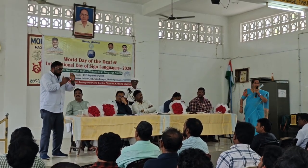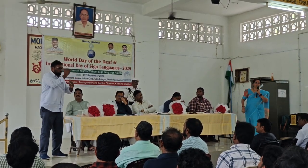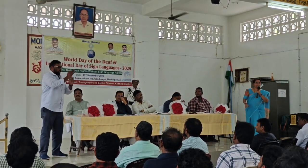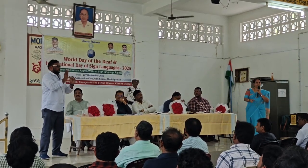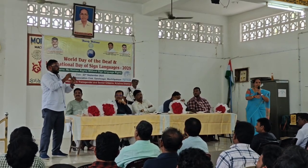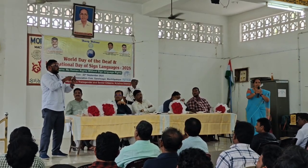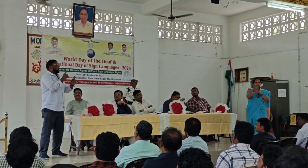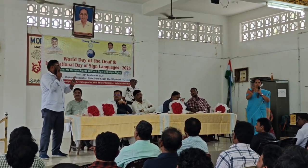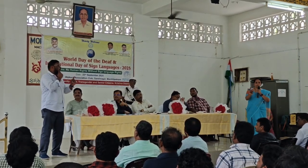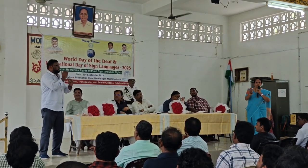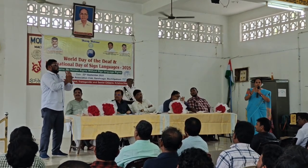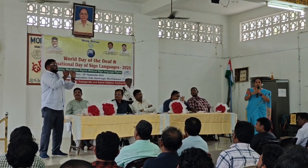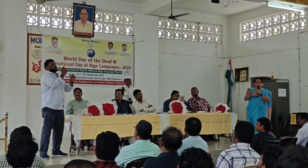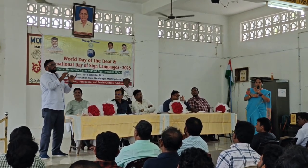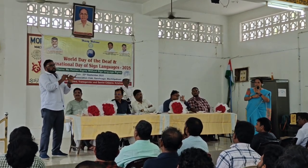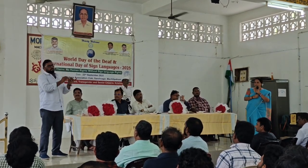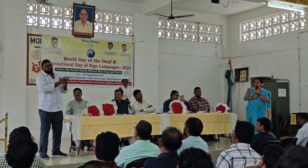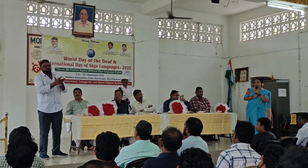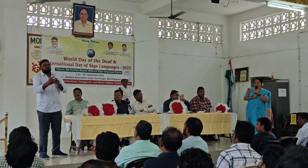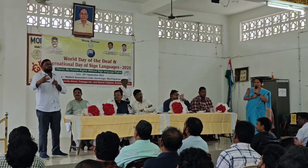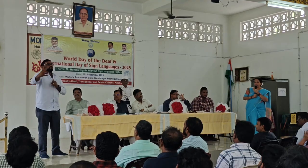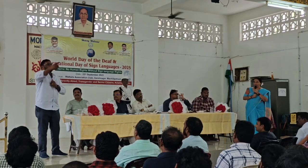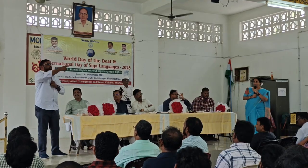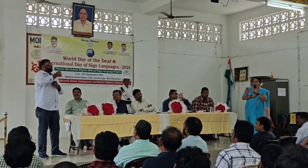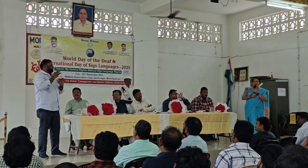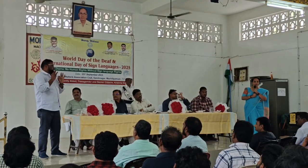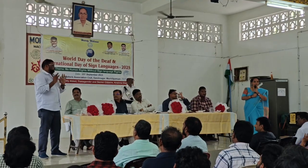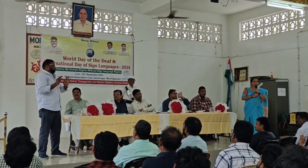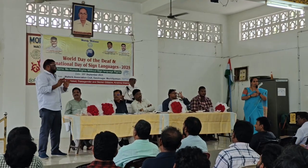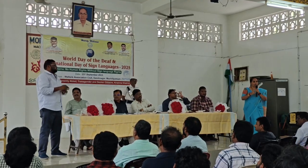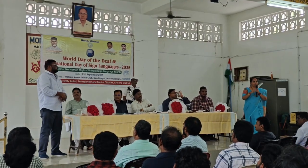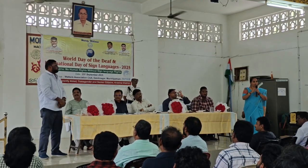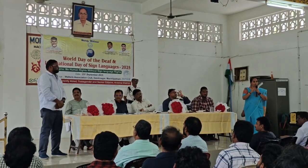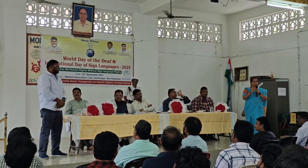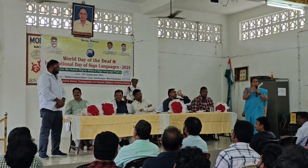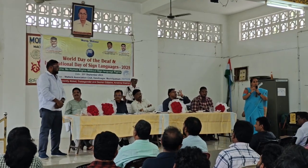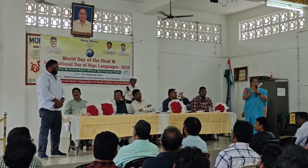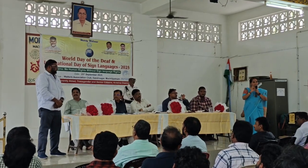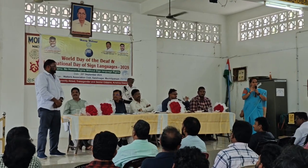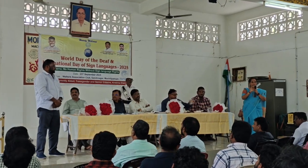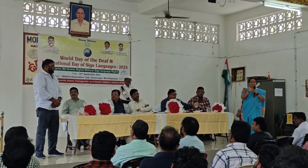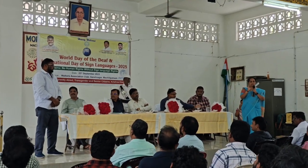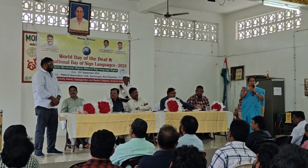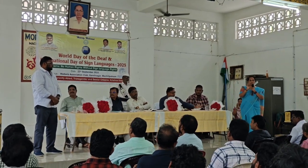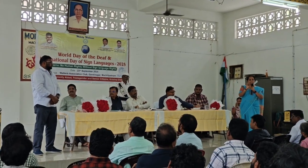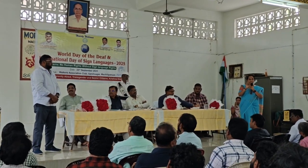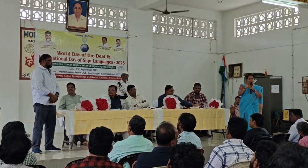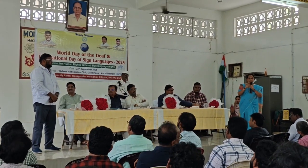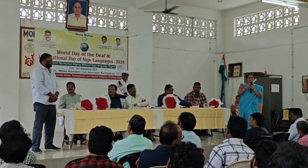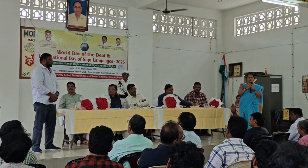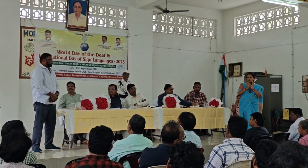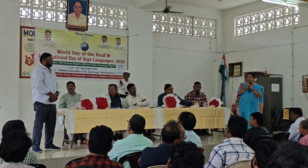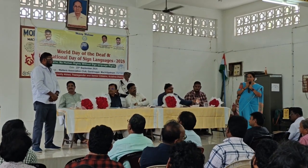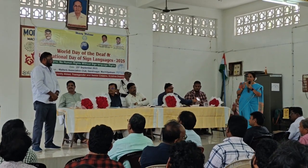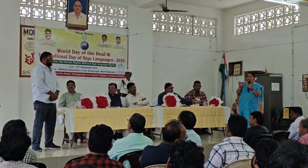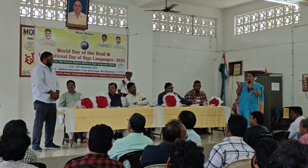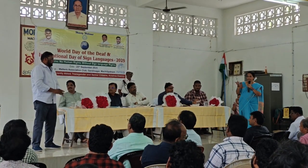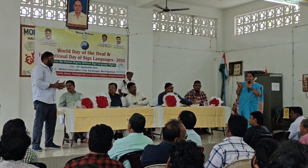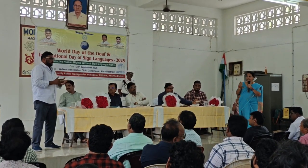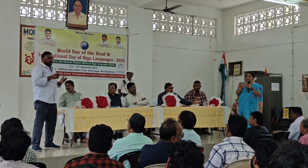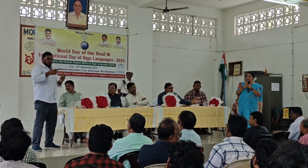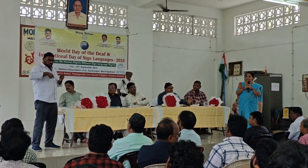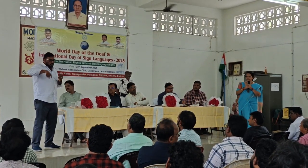మీరందరూ అనేక రకాల ఉద్యోగాల్లో చేస్తూ ఉంటారు. దానిలో మనం కూడా చూసి సొసైటీని చూసి చాలా నేర్చుకోవాలి.